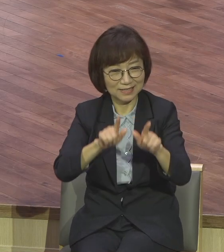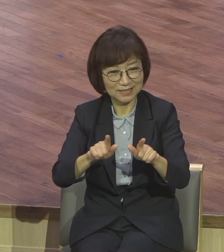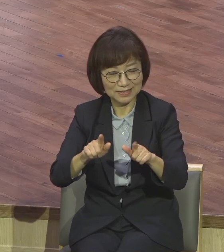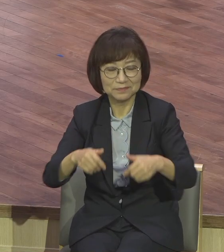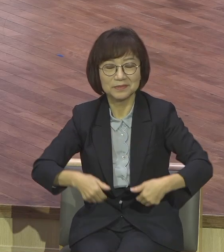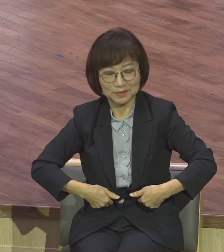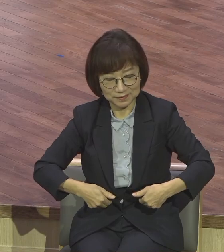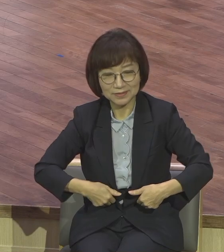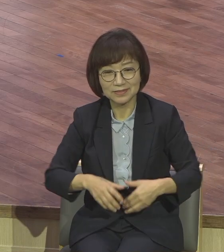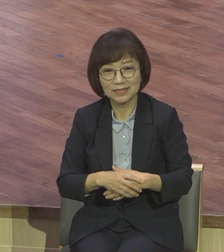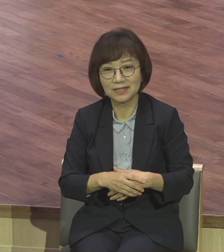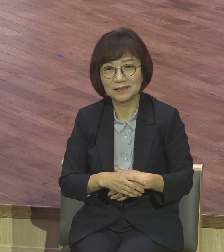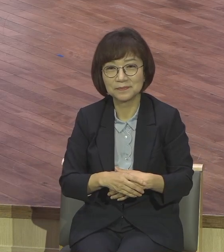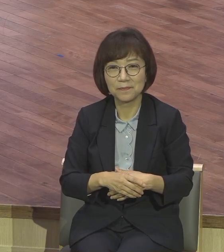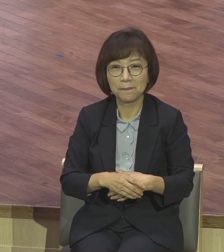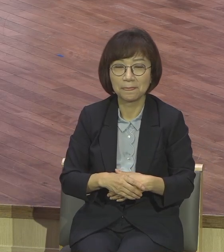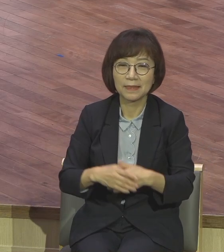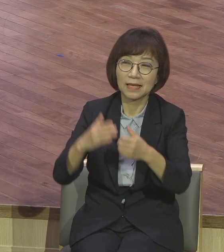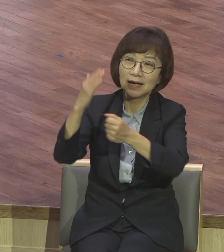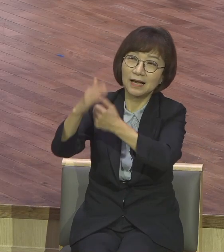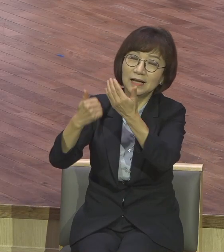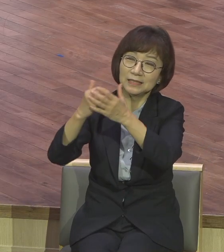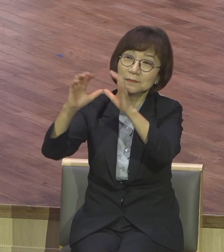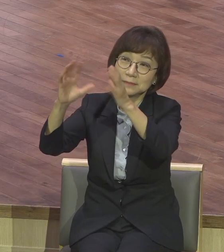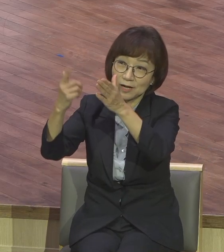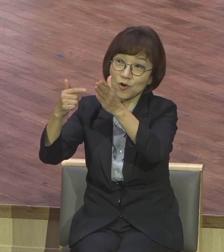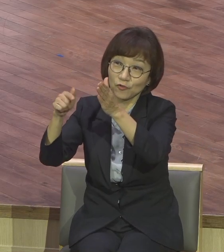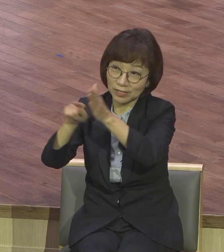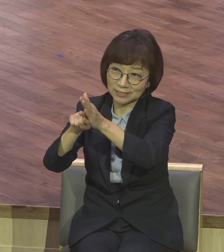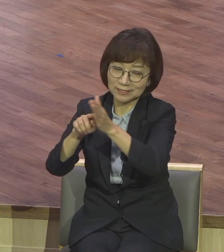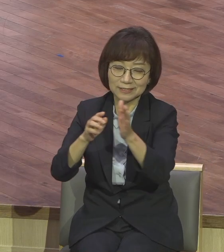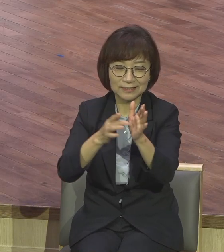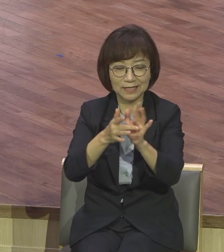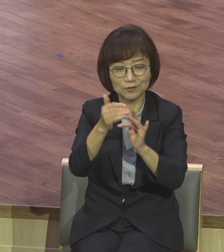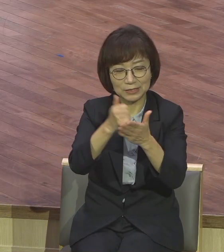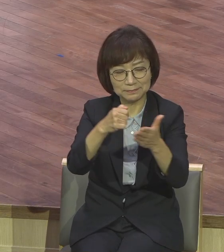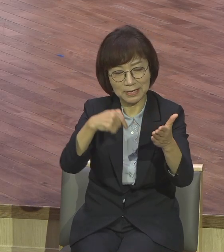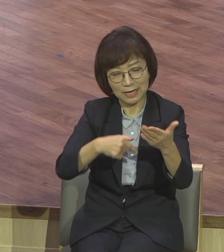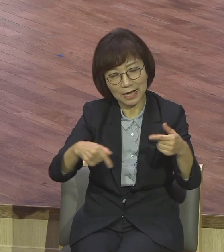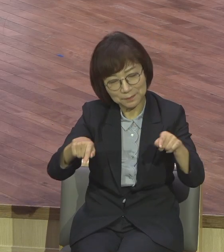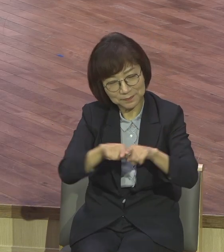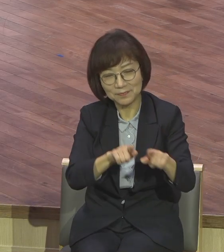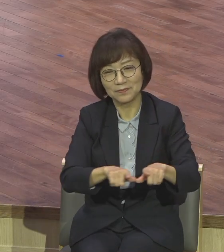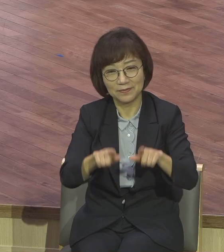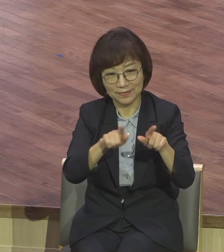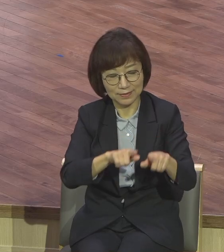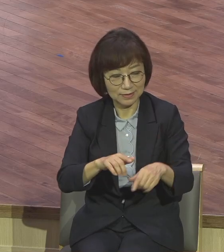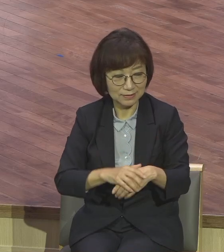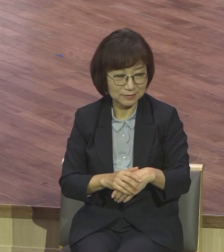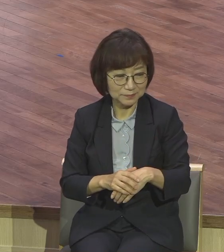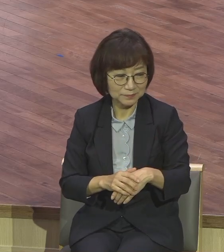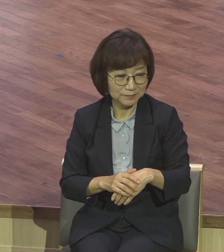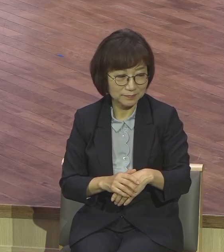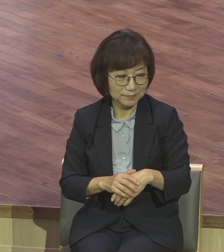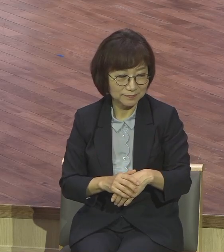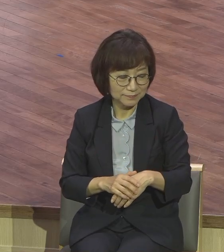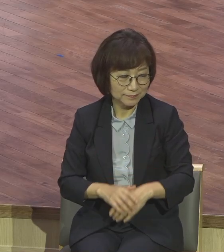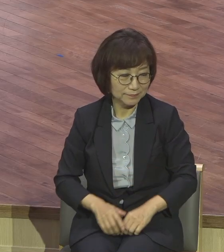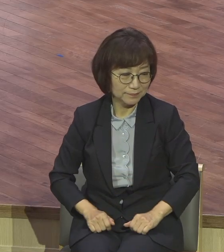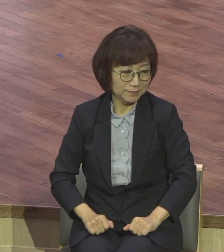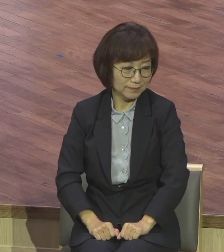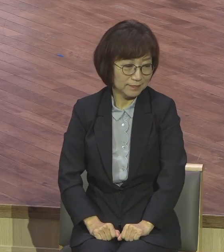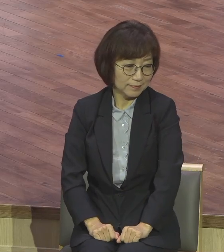함께 하나님 나라를 위해서 예수 안에서 사는 겁니다. 마태복음 28장 18절 1절 말씀